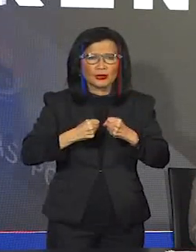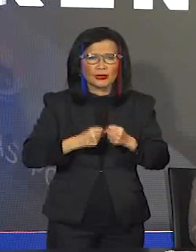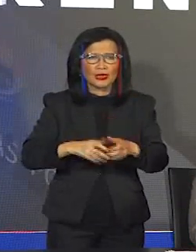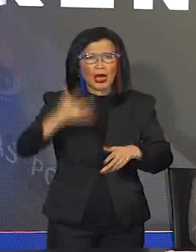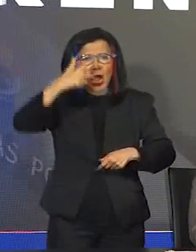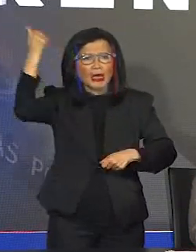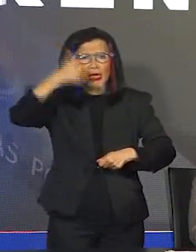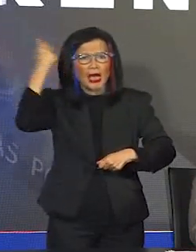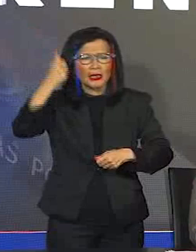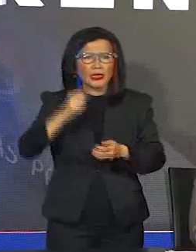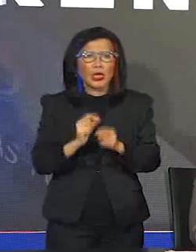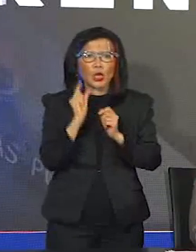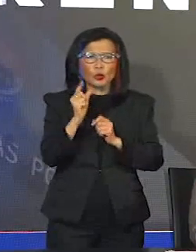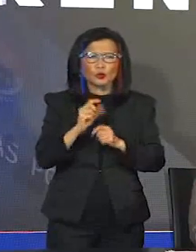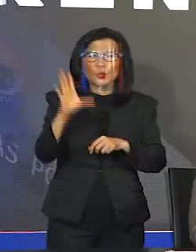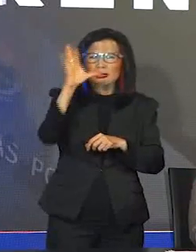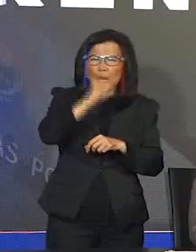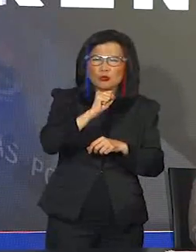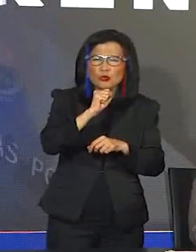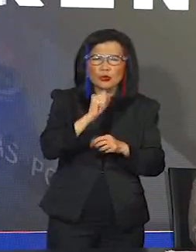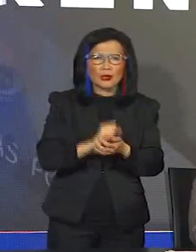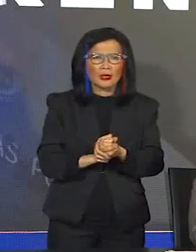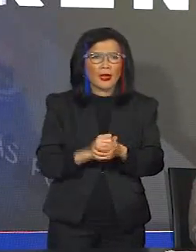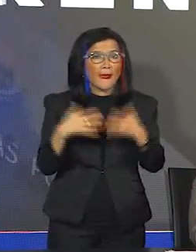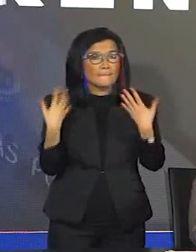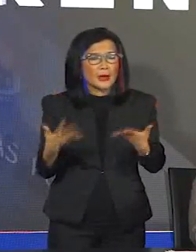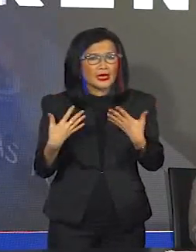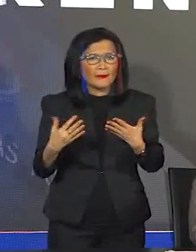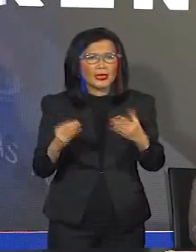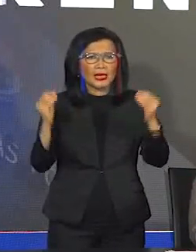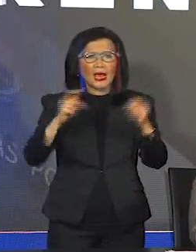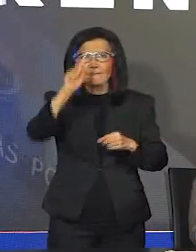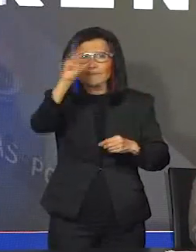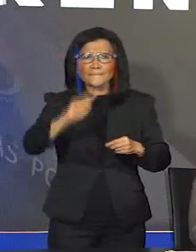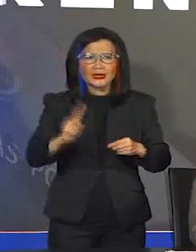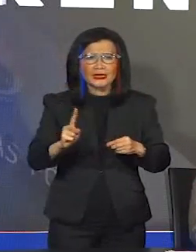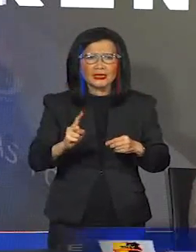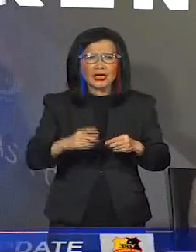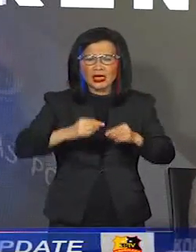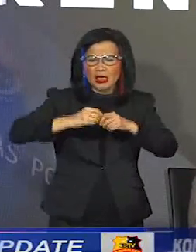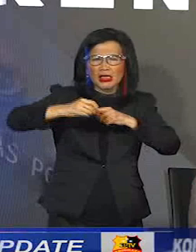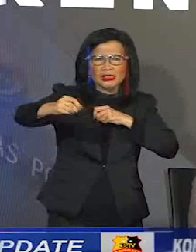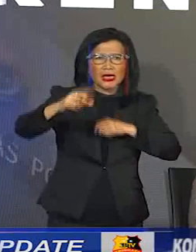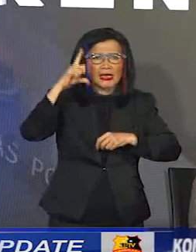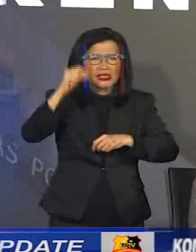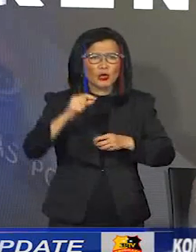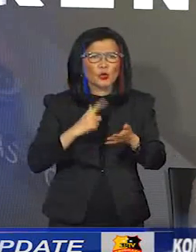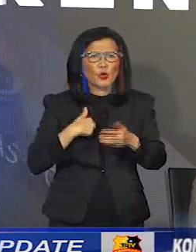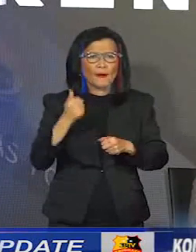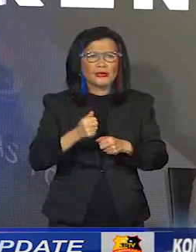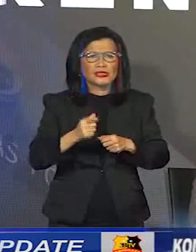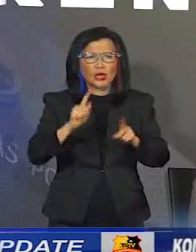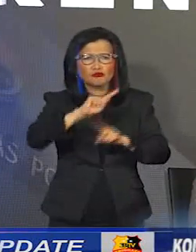keterangan ahli untuk mengetahui bagaimana petir dengan jarak jauh dapat